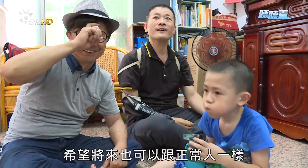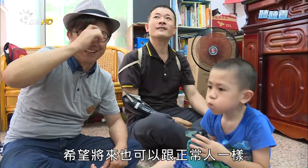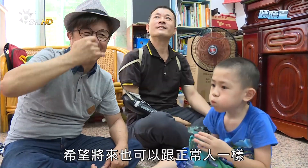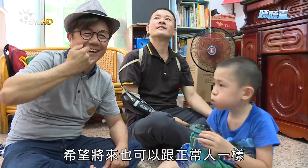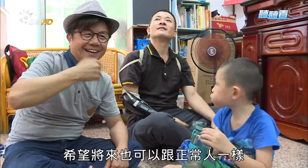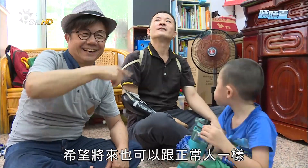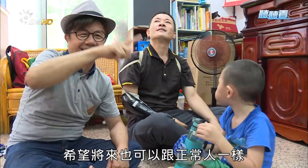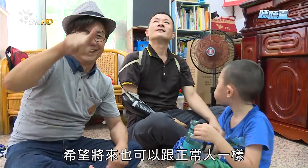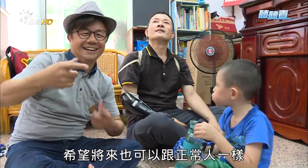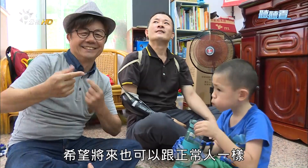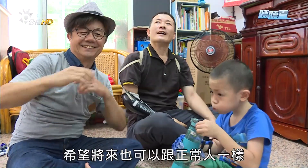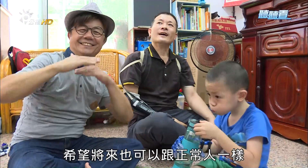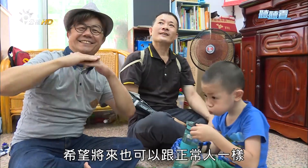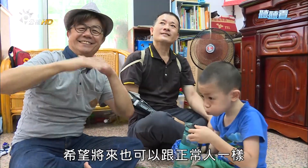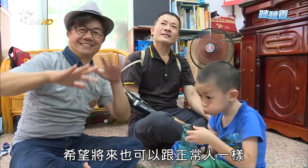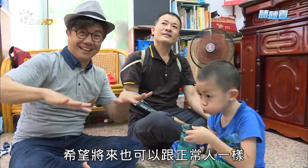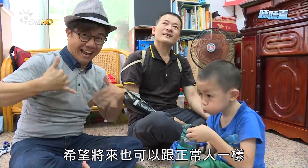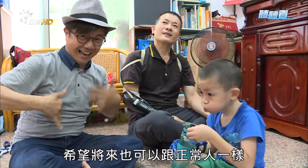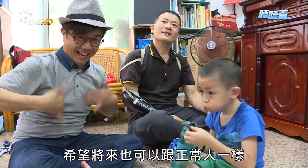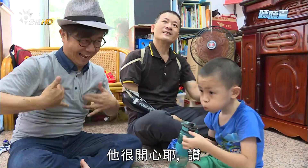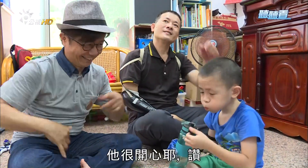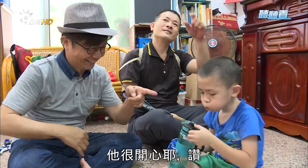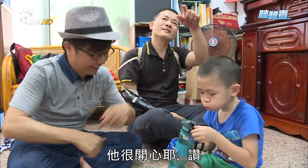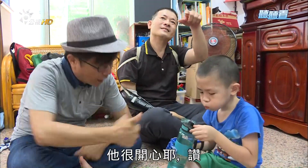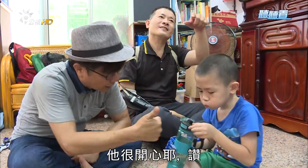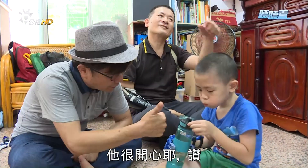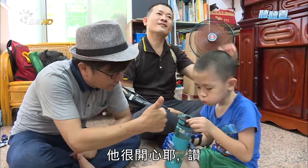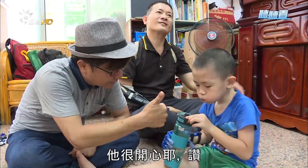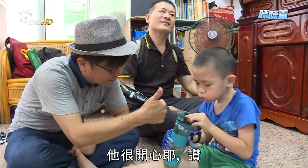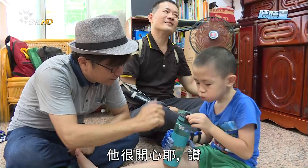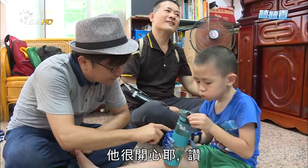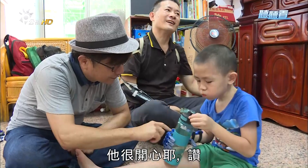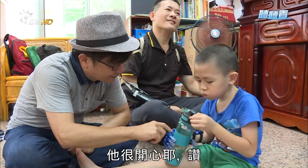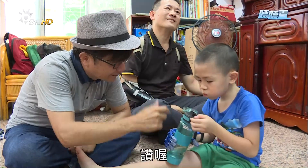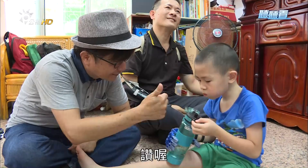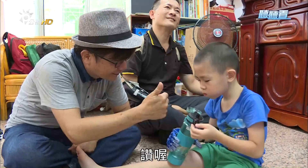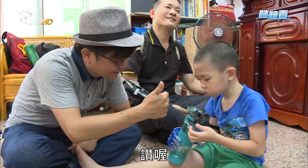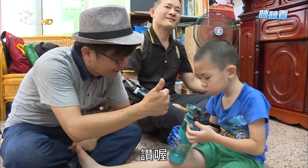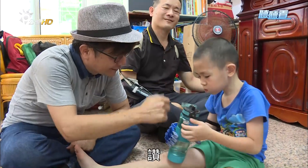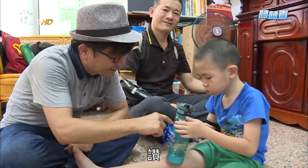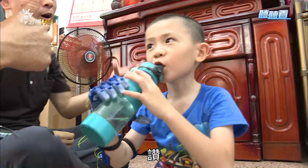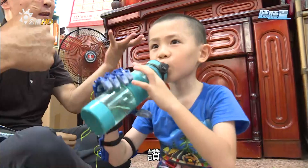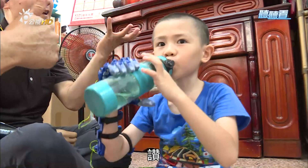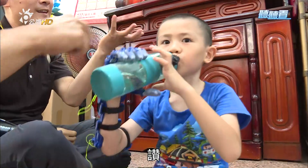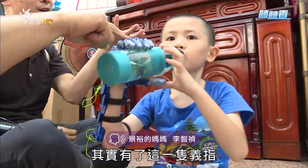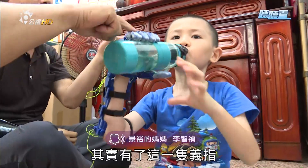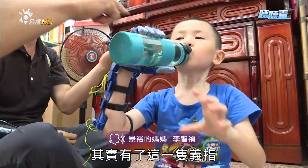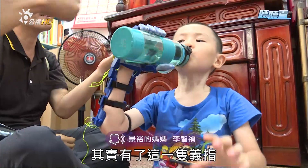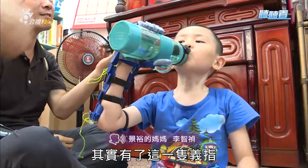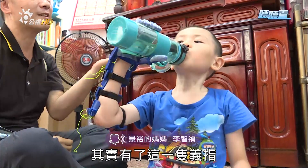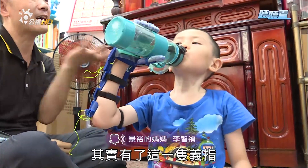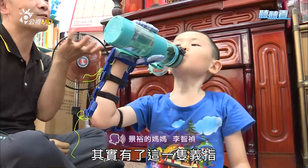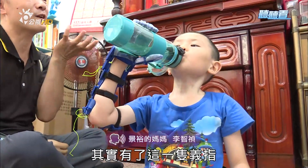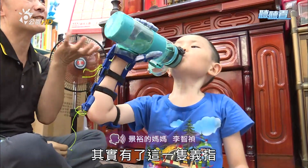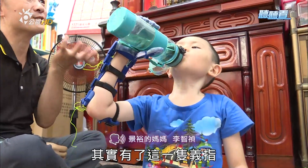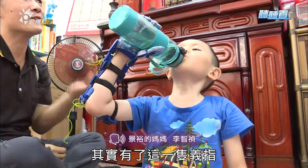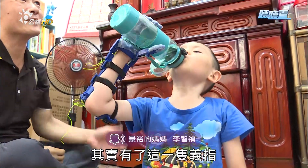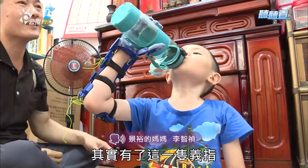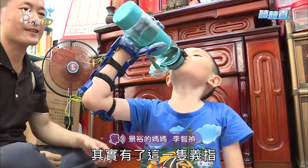来也可以跟正常人一样。他很开心的啊，赞。 赞 啊！赞。 其实有了这一只